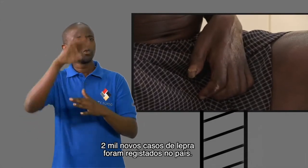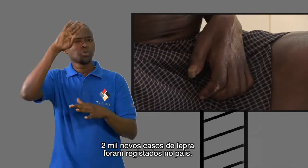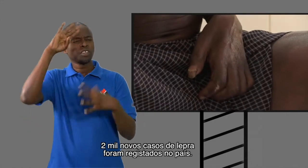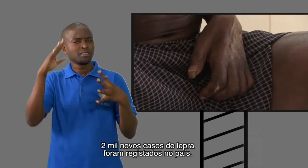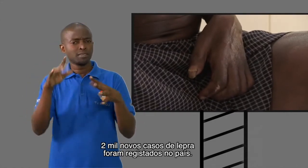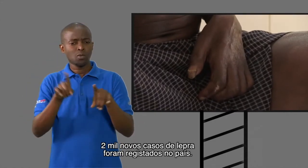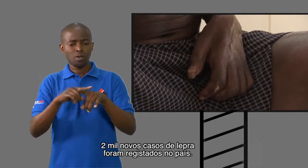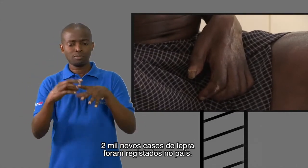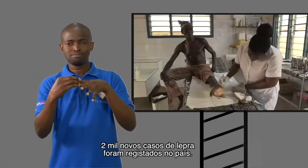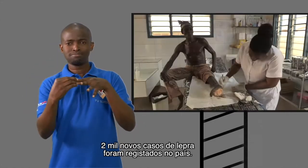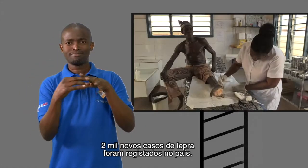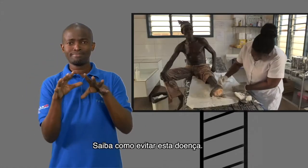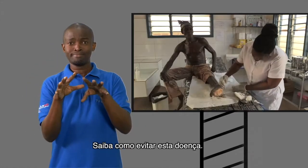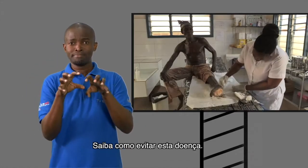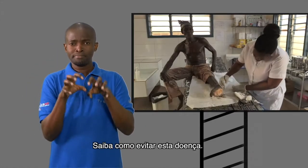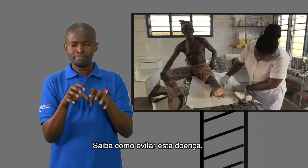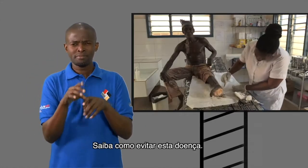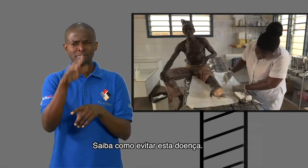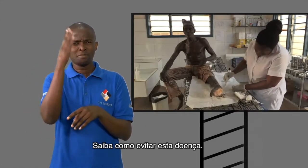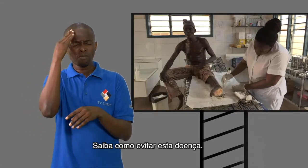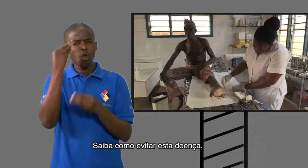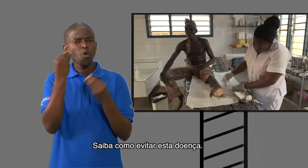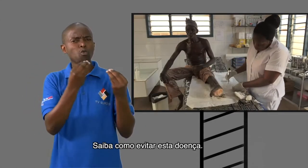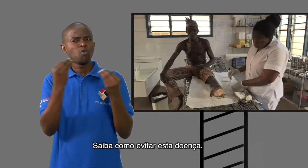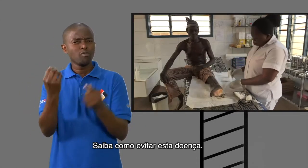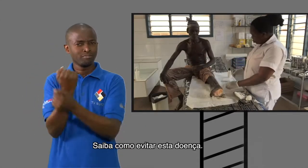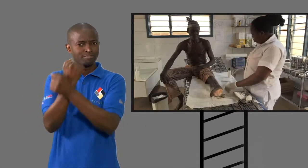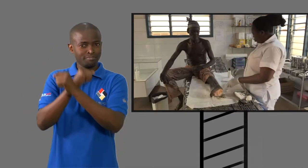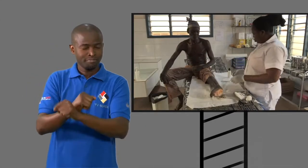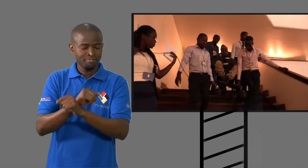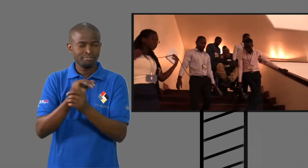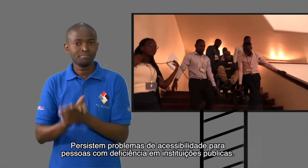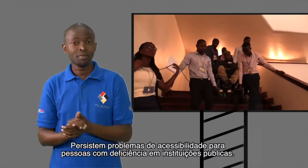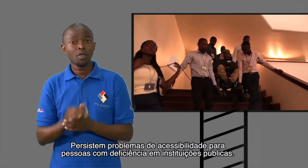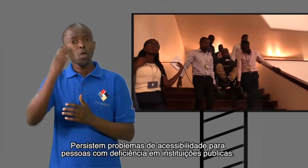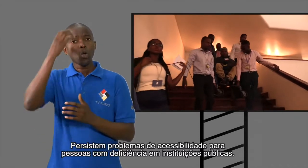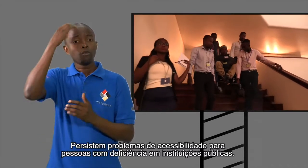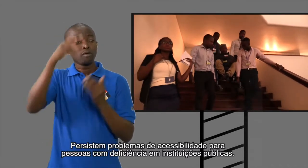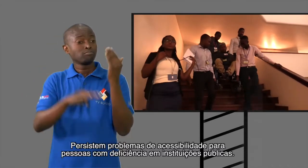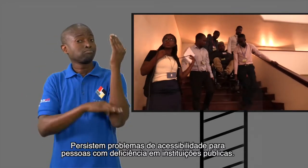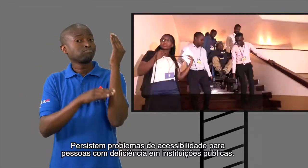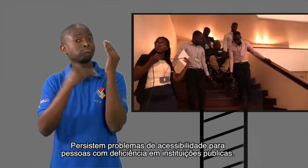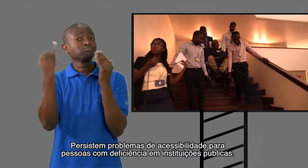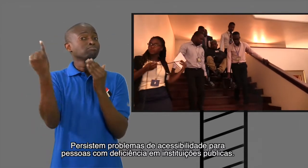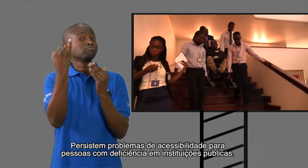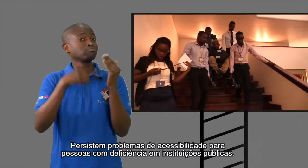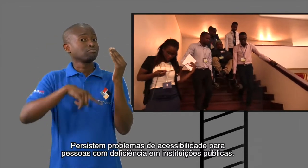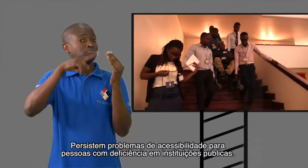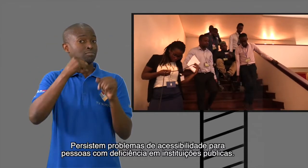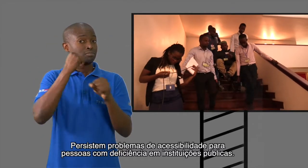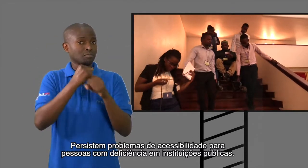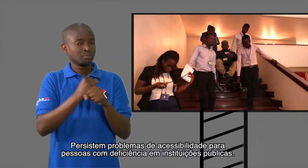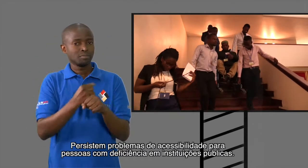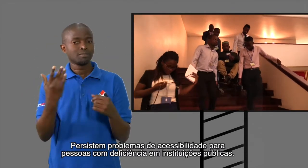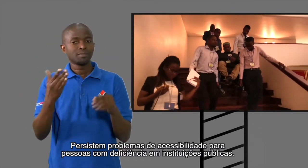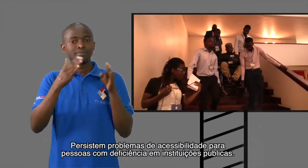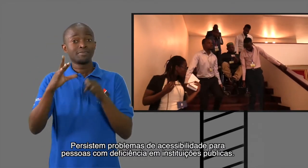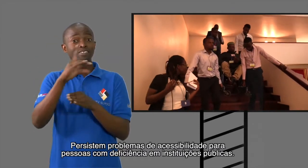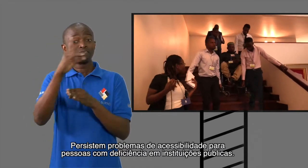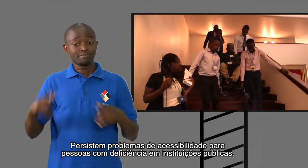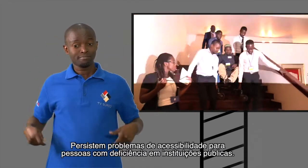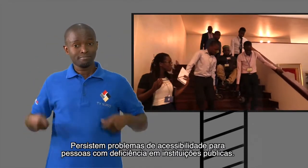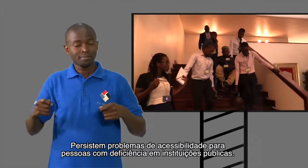foram registados no país. Saiba como evitar esta doença. Persistem problemas de acessibilidade a